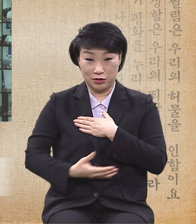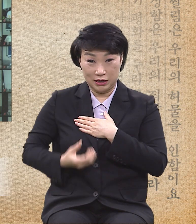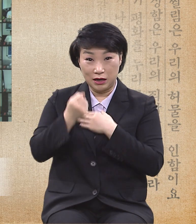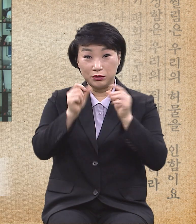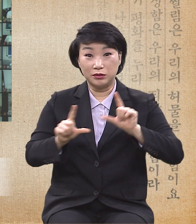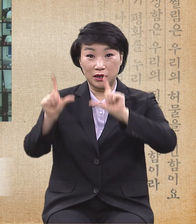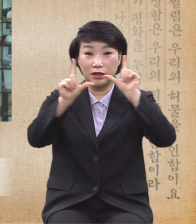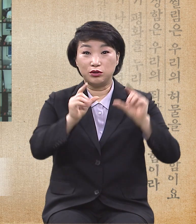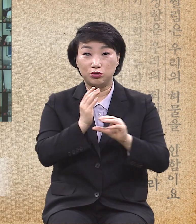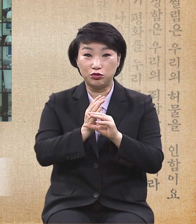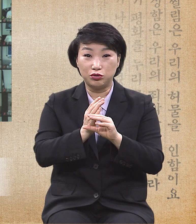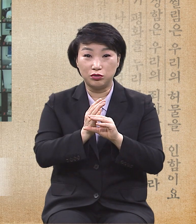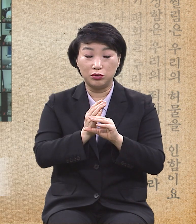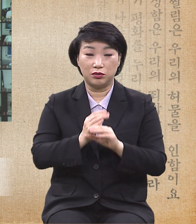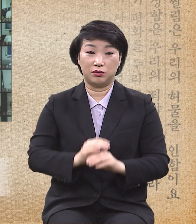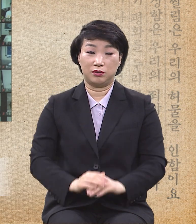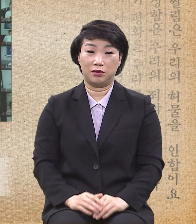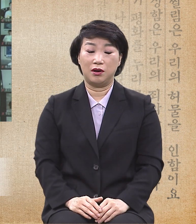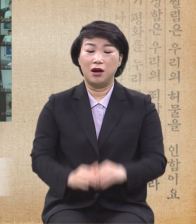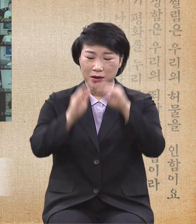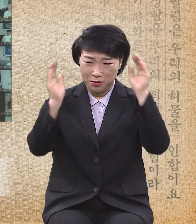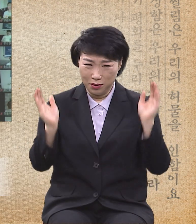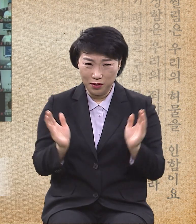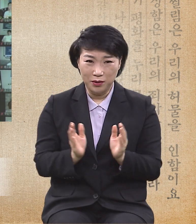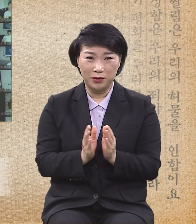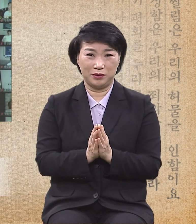살고 있어요. 다